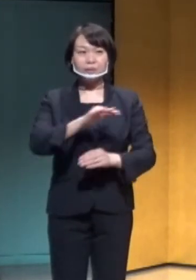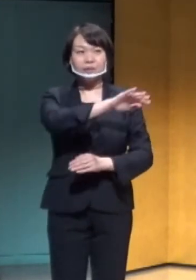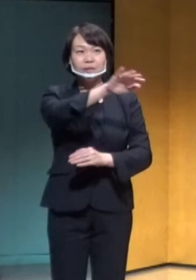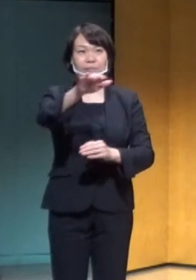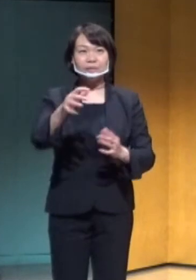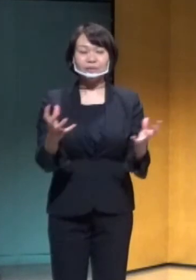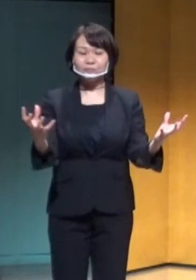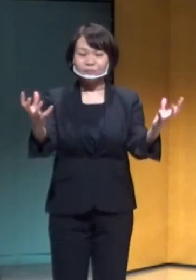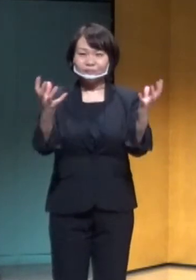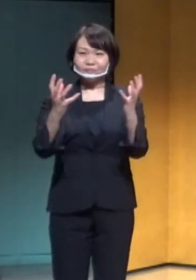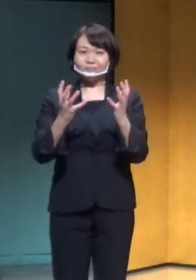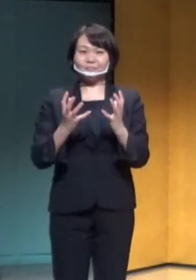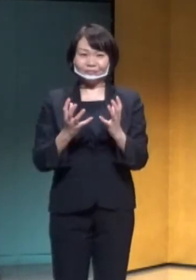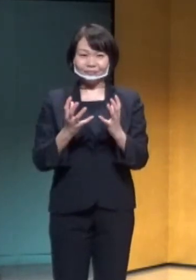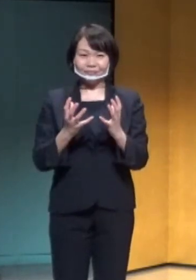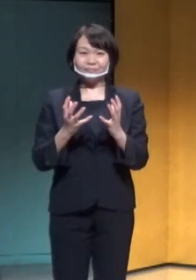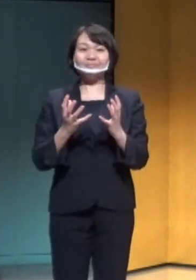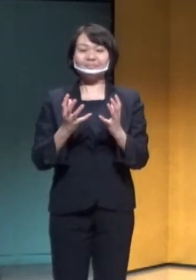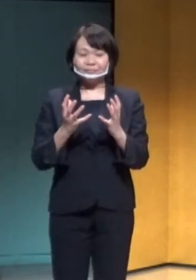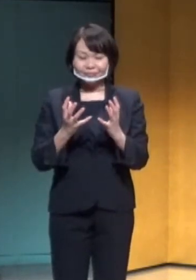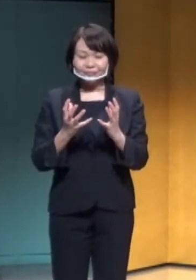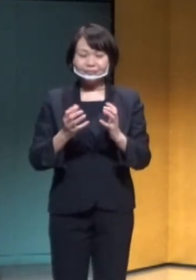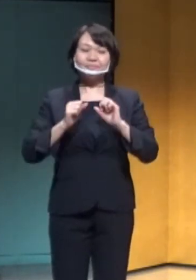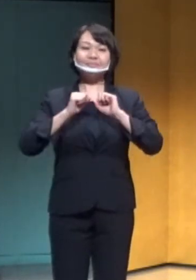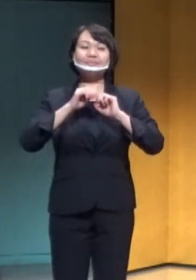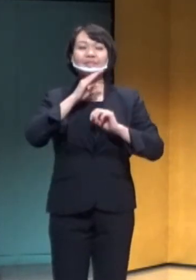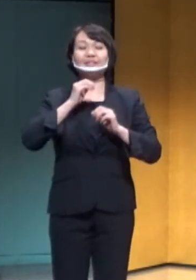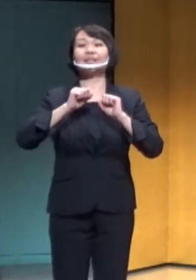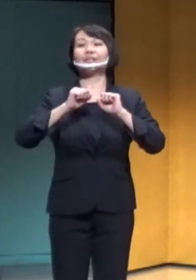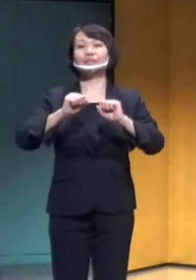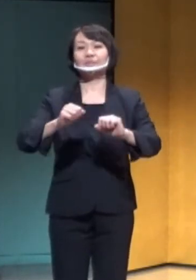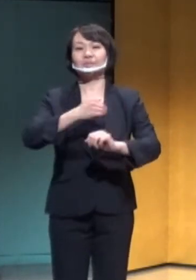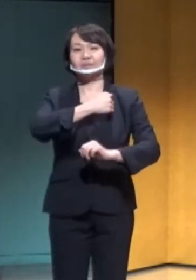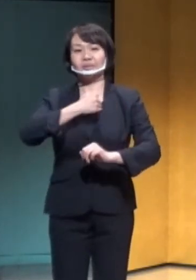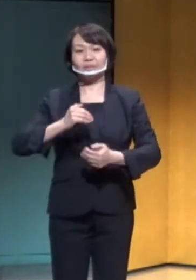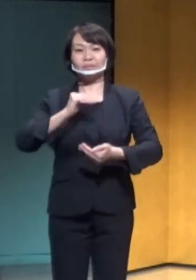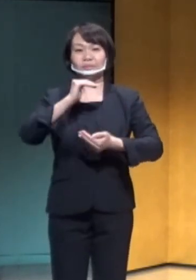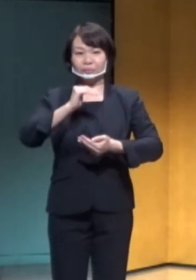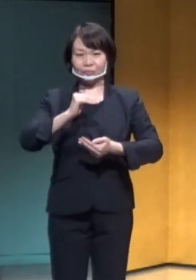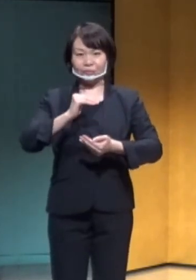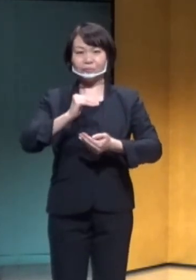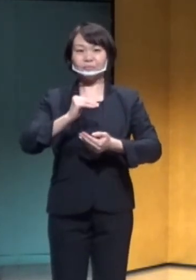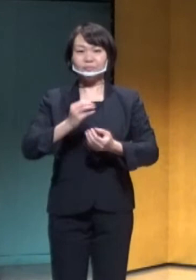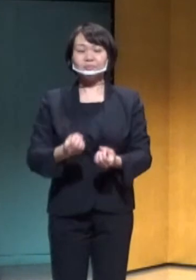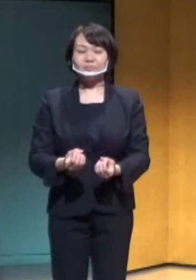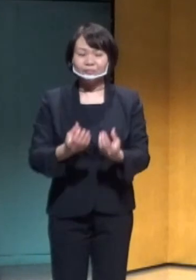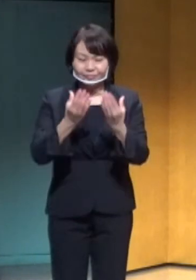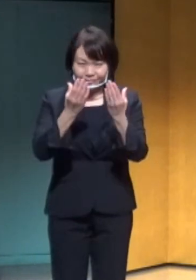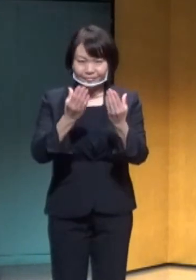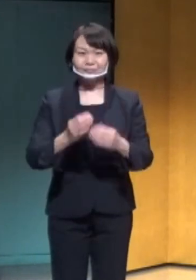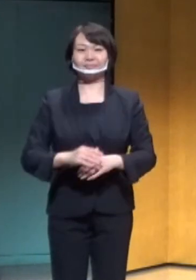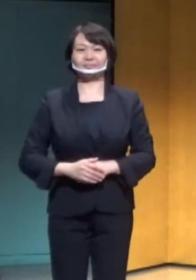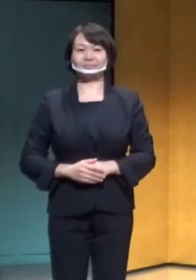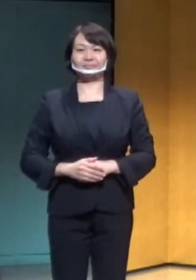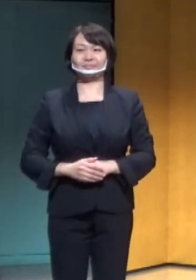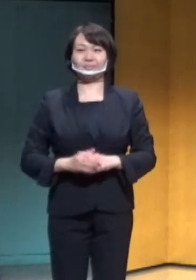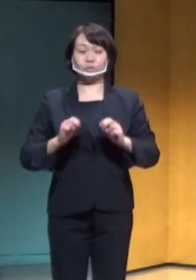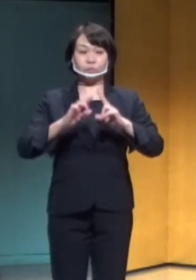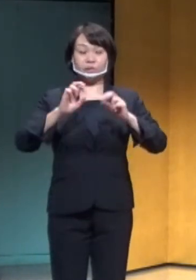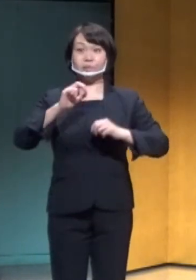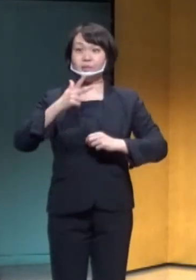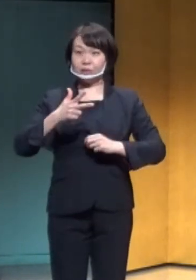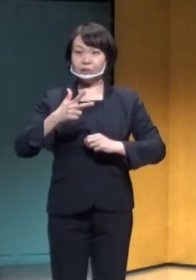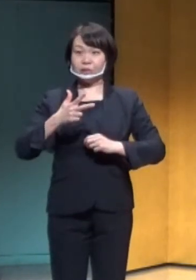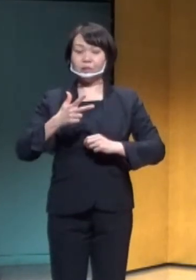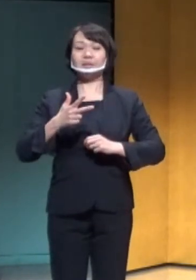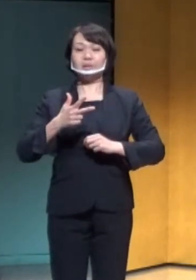のご出席のもと盛大に開催されますことを心からお祝い申し上げます。富士見市では星野